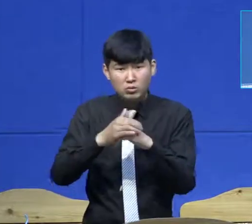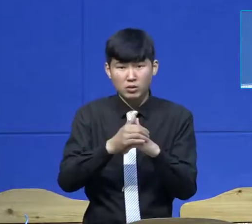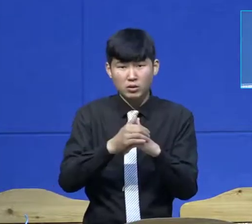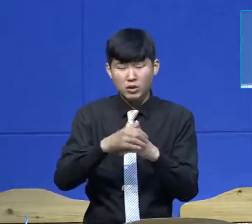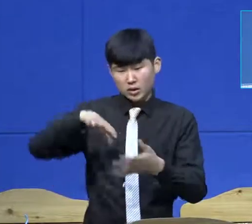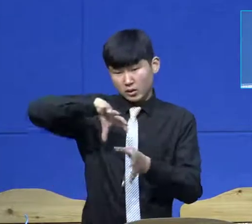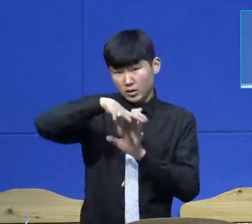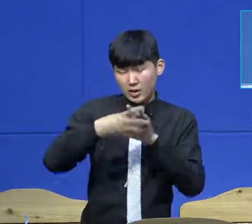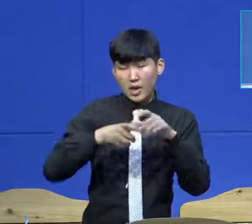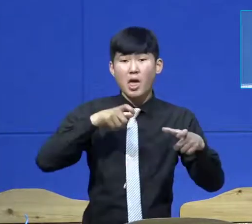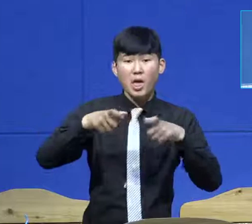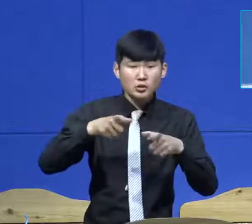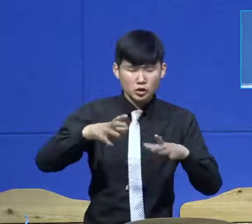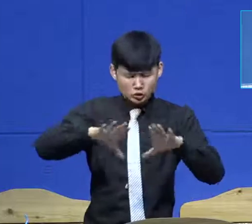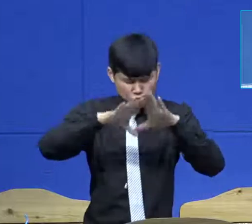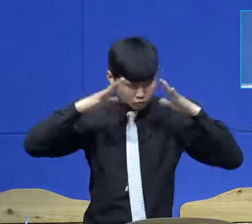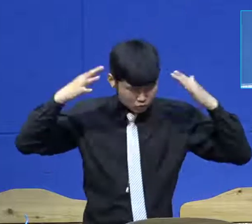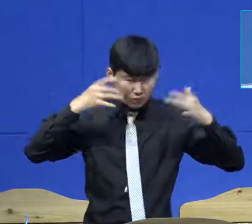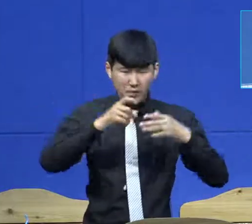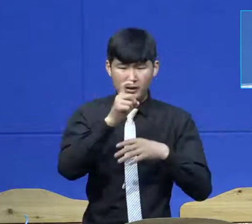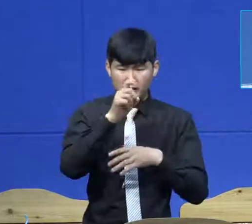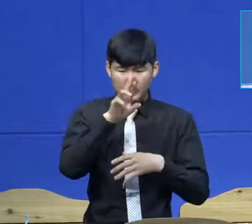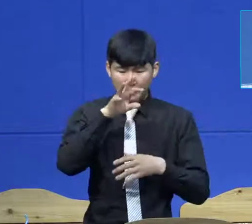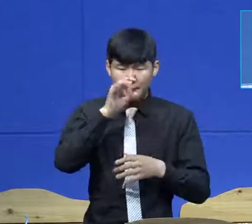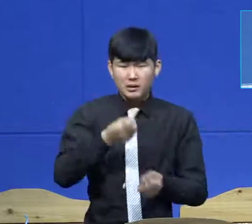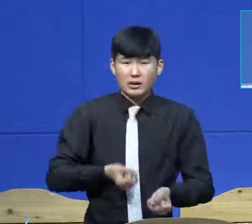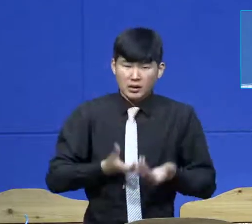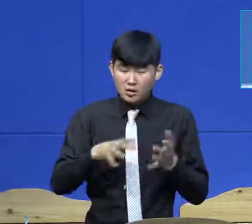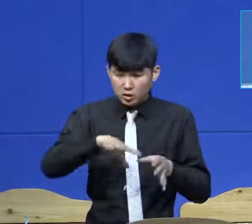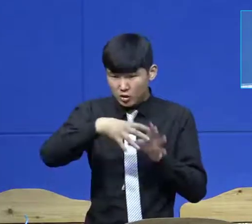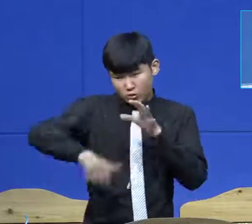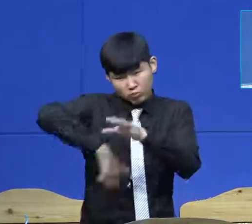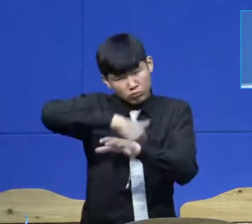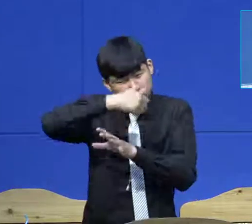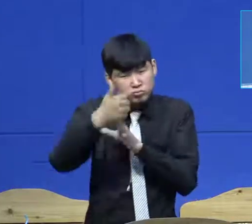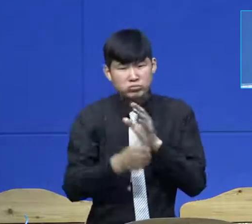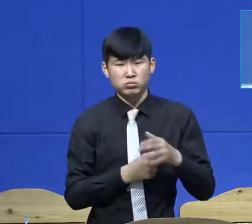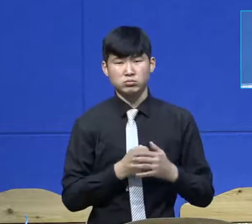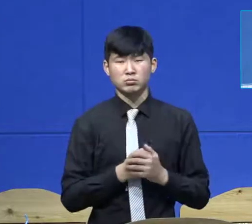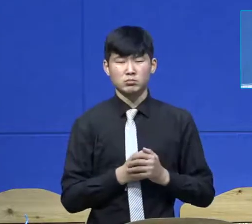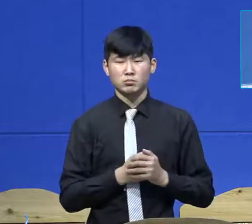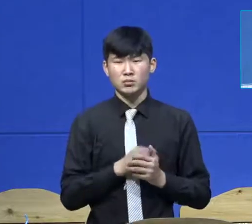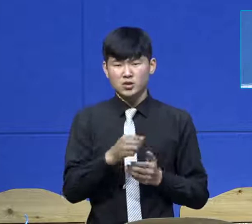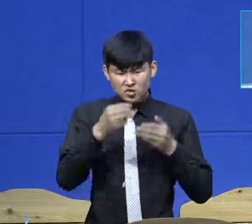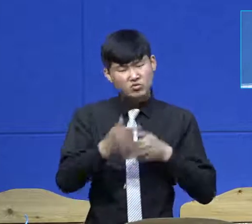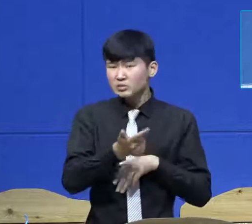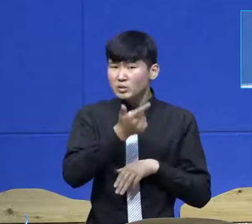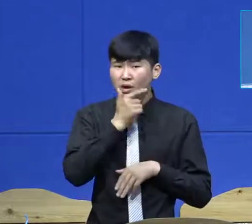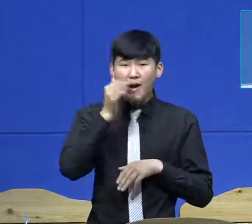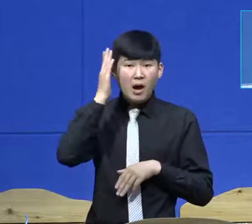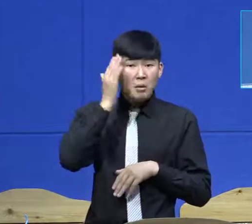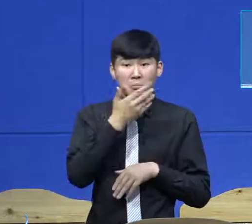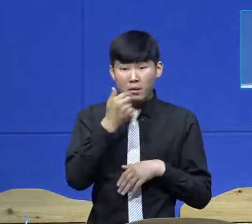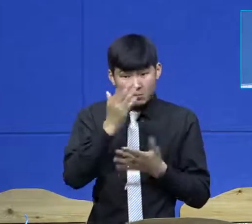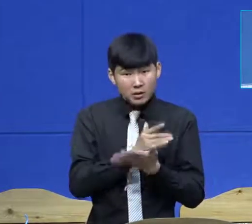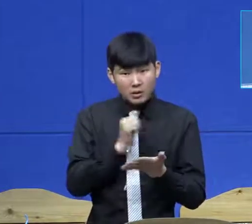дэлхийн эдийн засаг том хямрал үүсч дэлхийн бүхэлдээ хямраад энийг шийдвэрлэж чадах арга байхгүй байгаа үсттэй